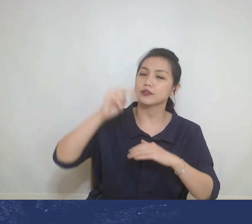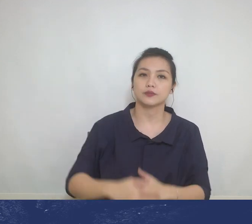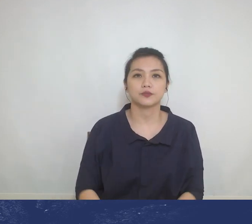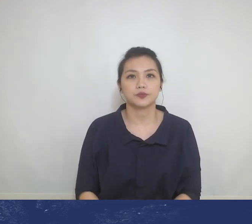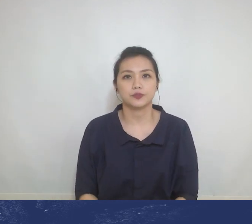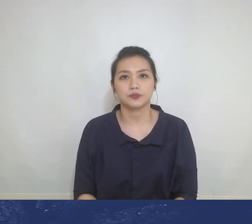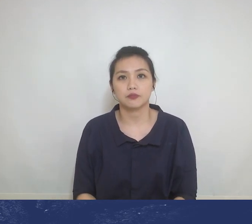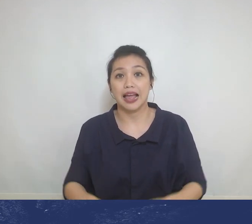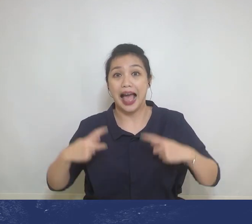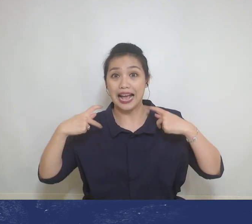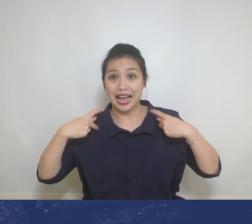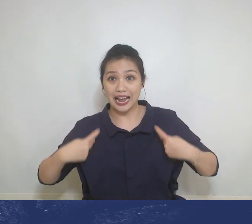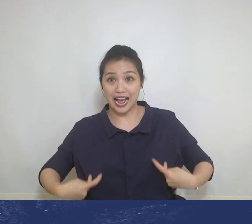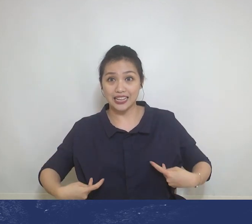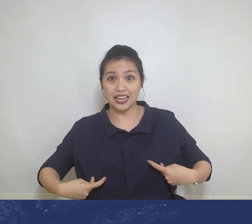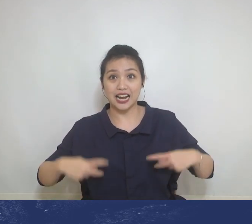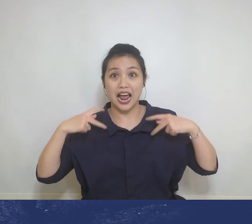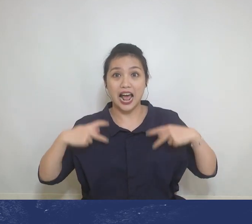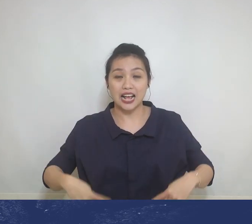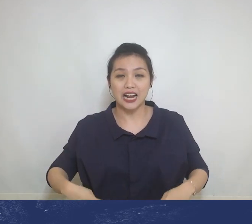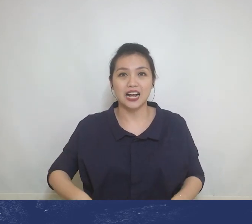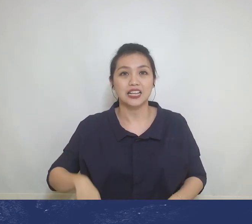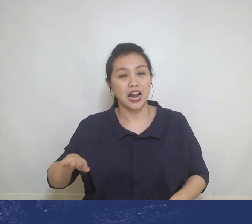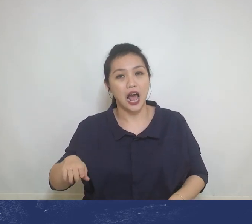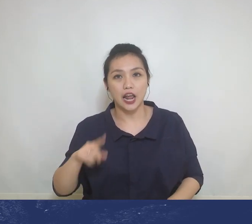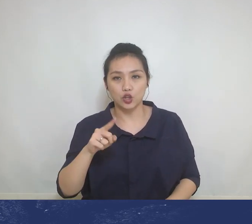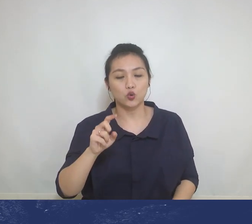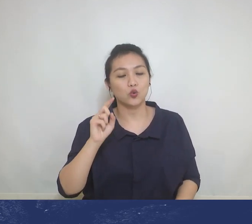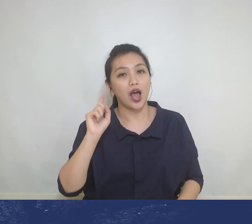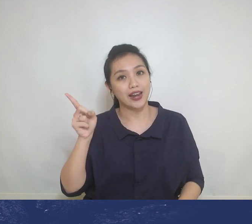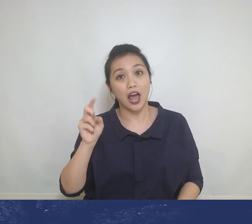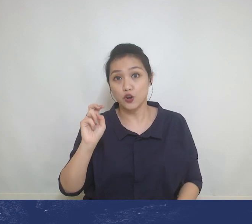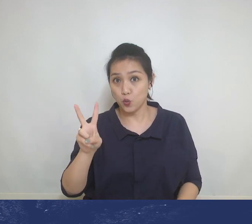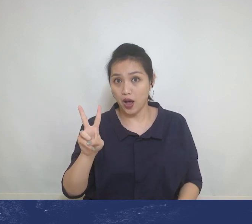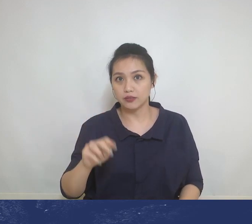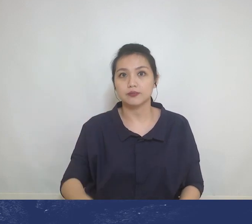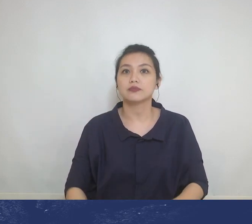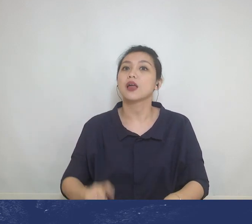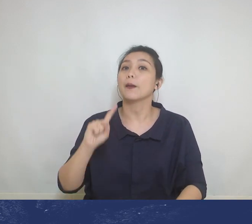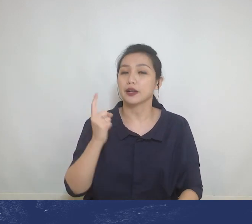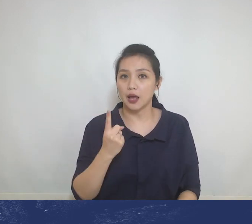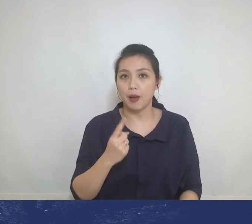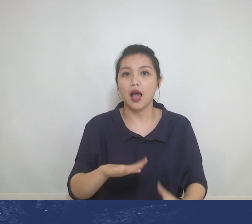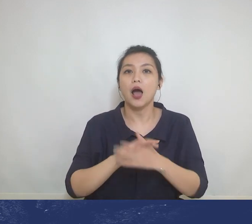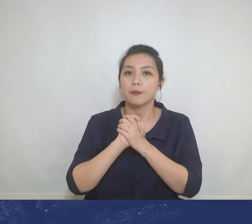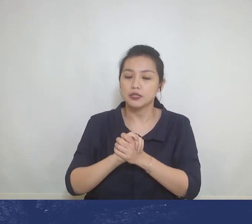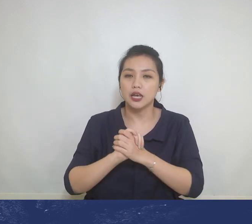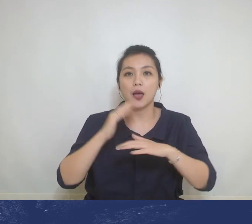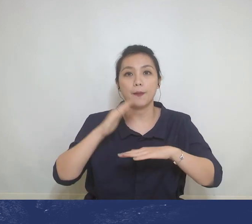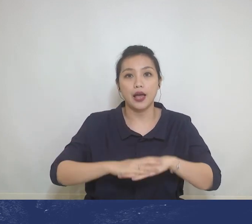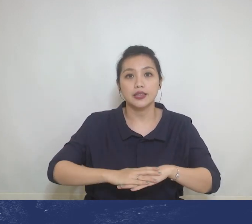kayak gini, karakter seorang anak itu dan minimal ada dua. Yang pertama, dia itu percaya